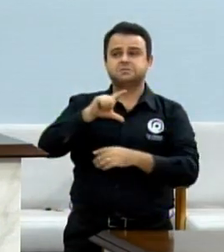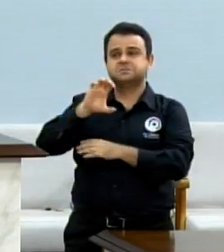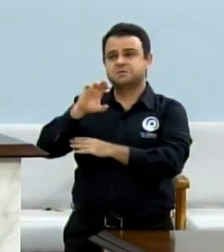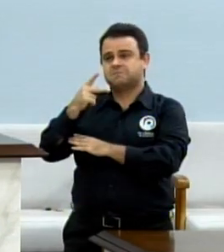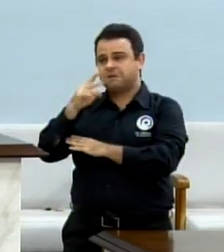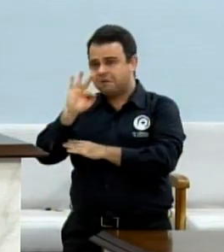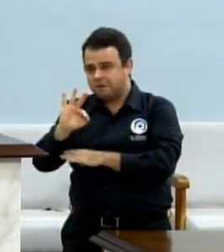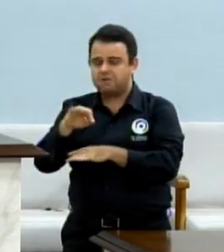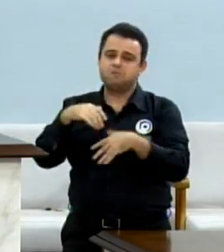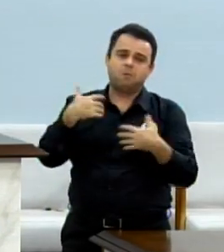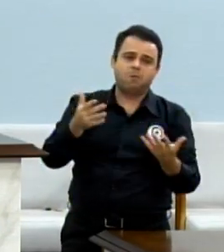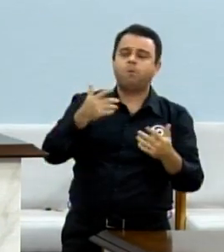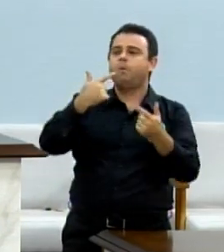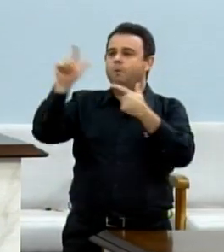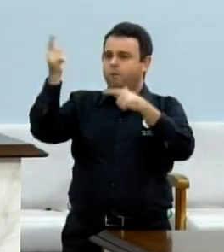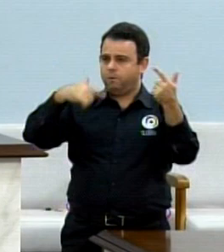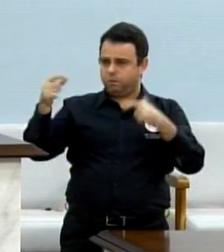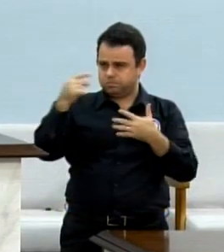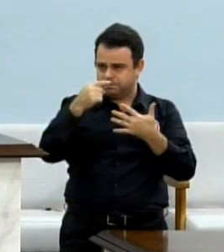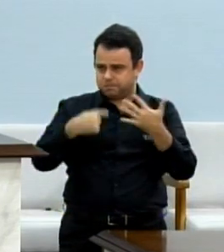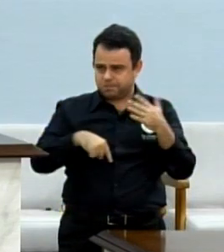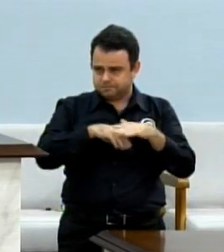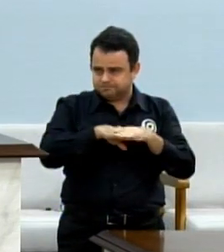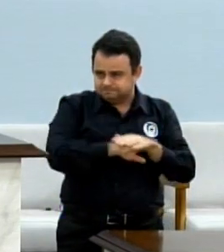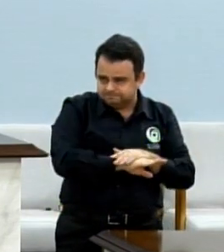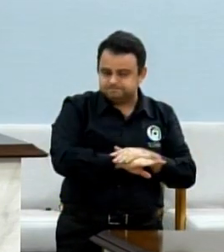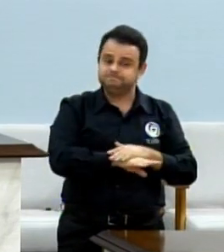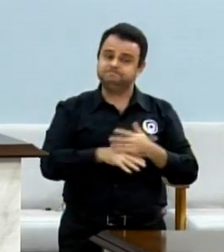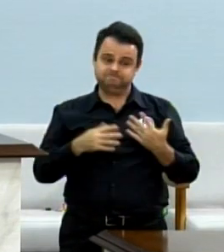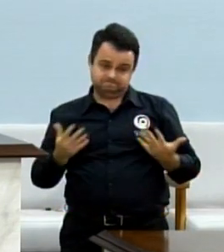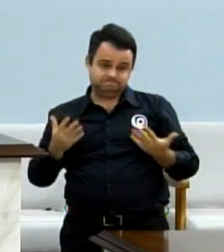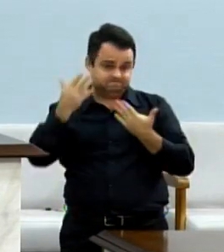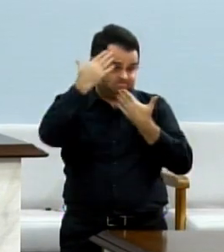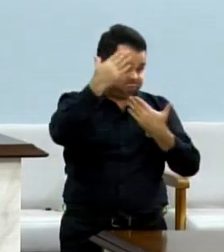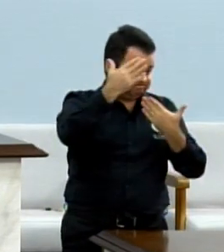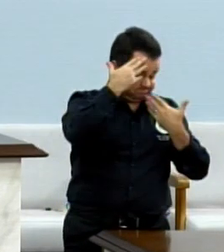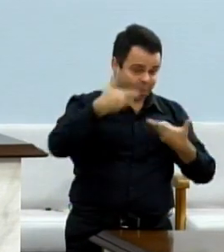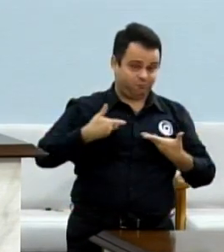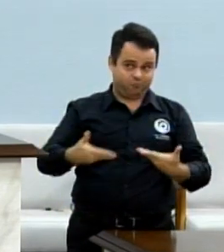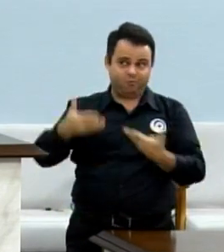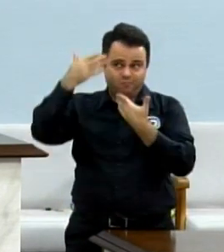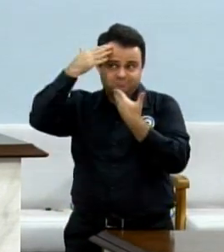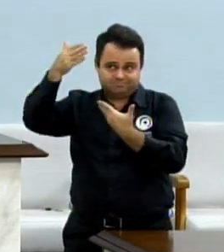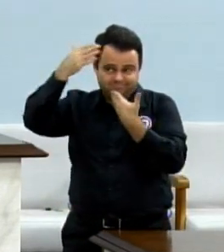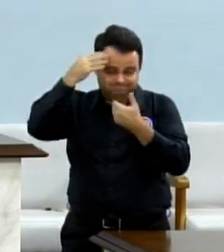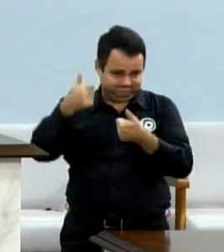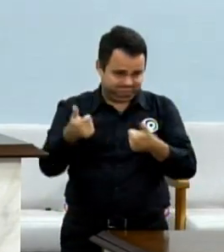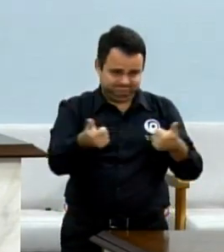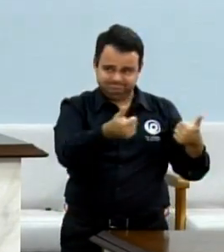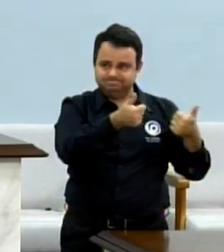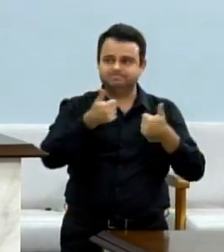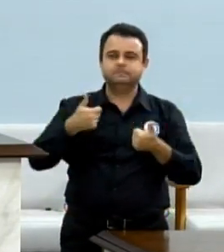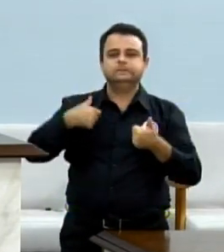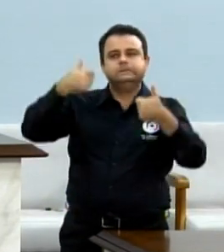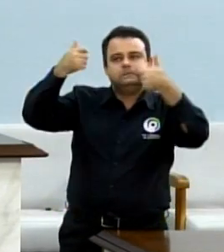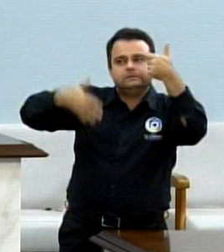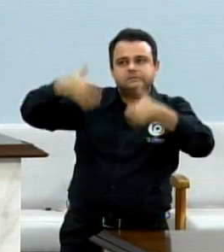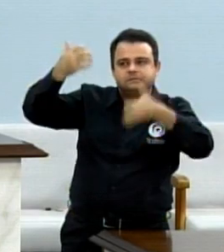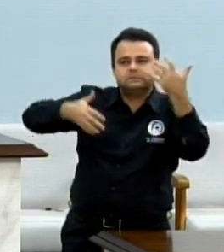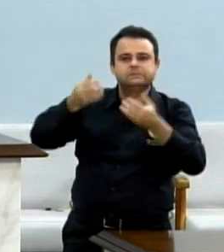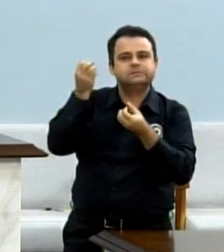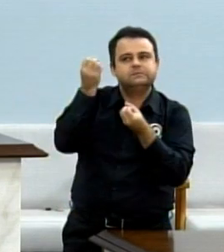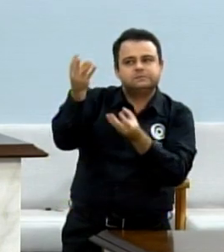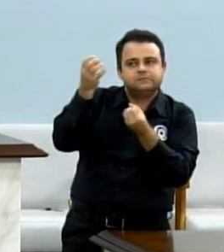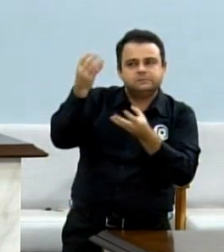dos dados. Espero, em breves momentos, e já agradecendo o espaço, ter trazido um pouco mais de consciência. É